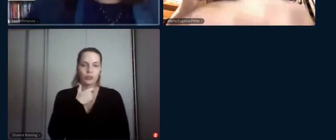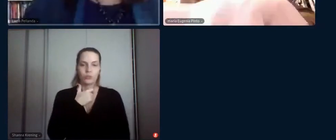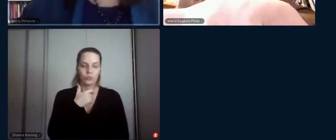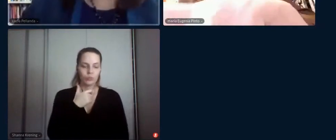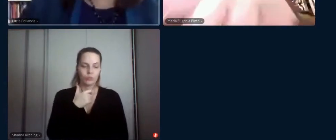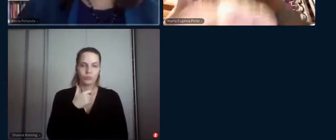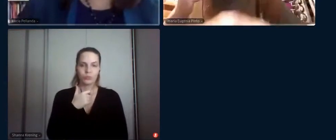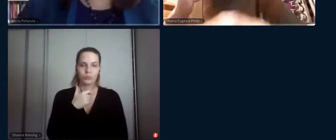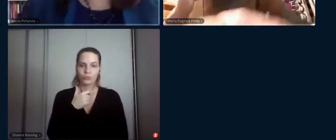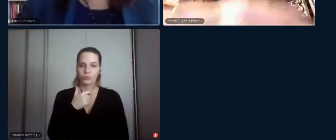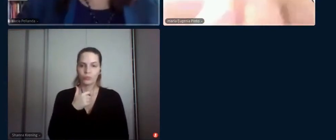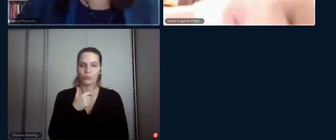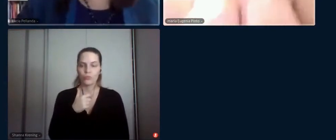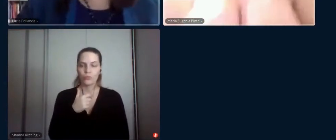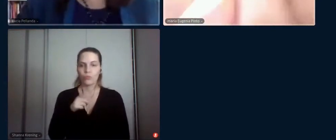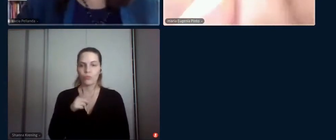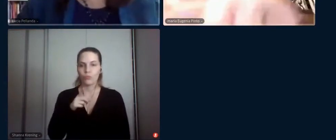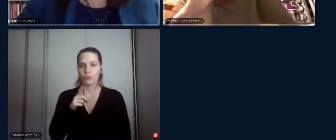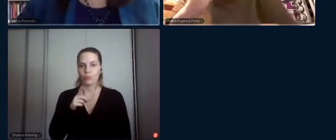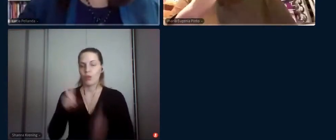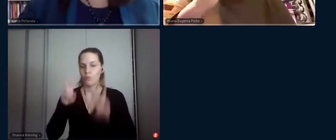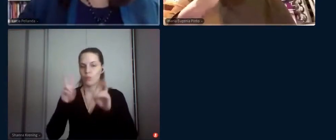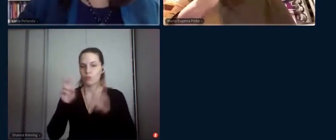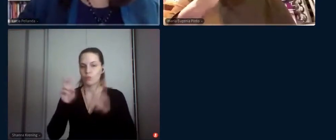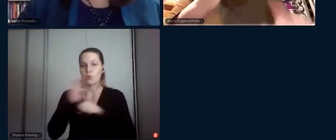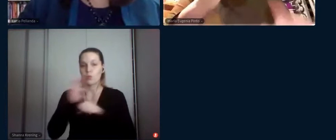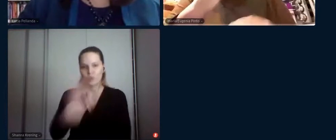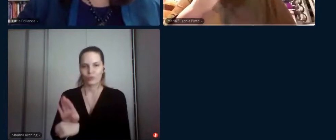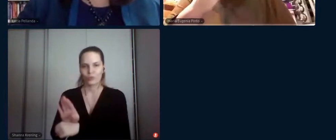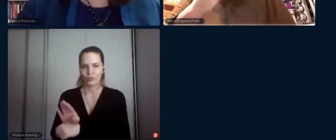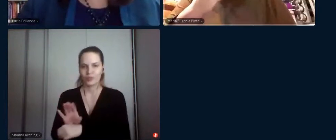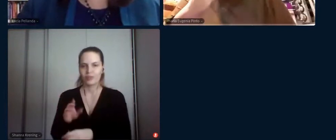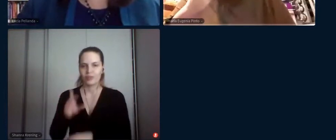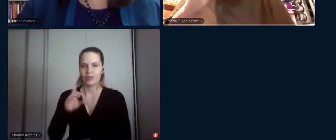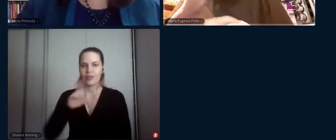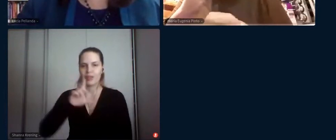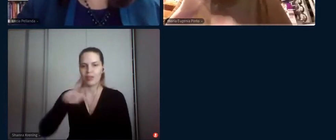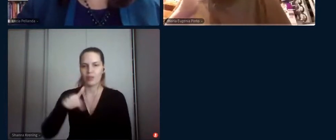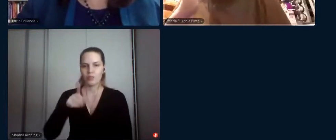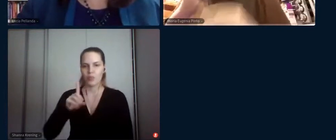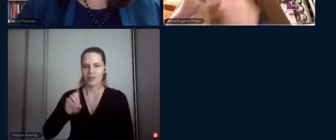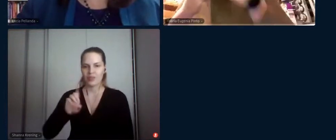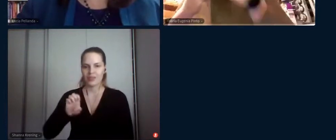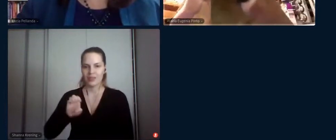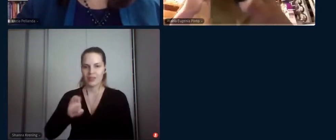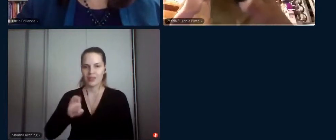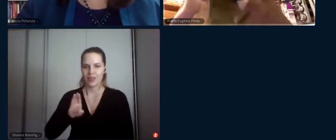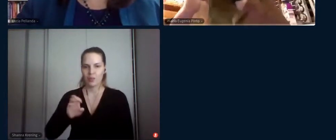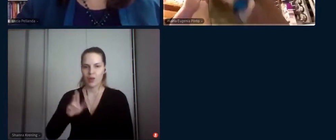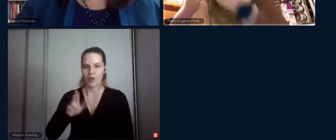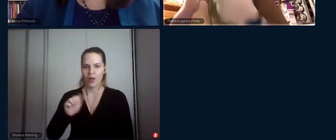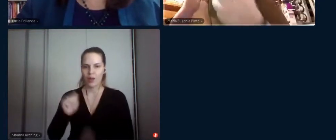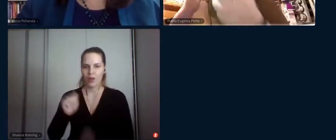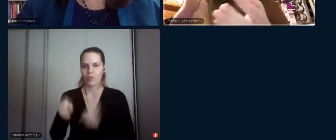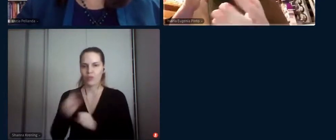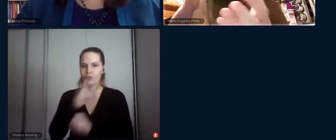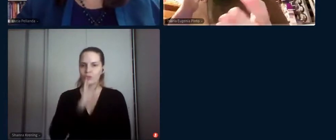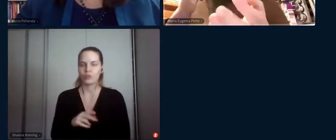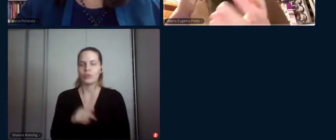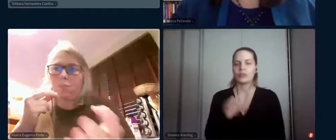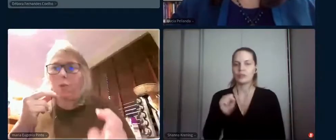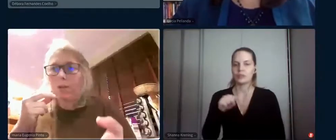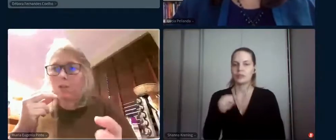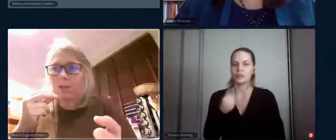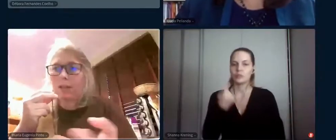que essa Débora pode responder. Isso, duas perguntas até vão ser para a Débora, tá? Uma é questão de transformação, que talvez não vá ter